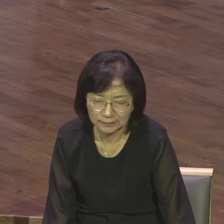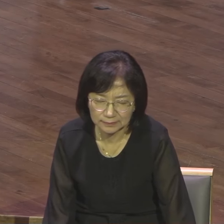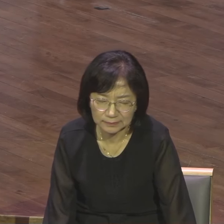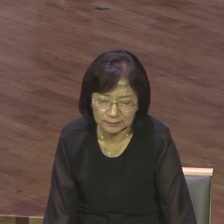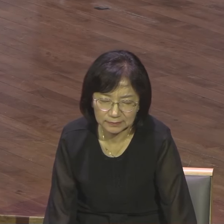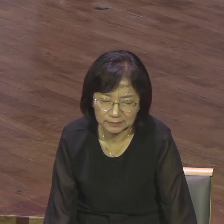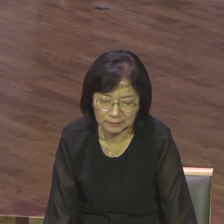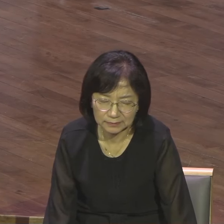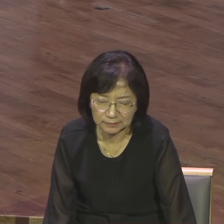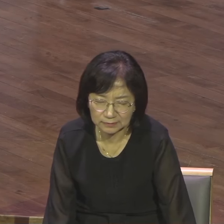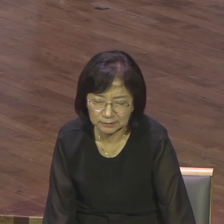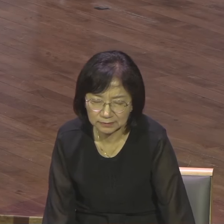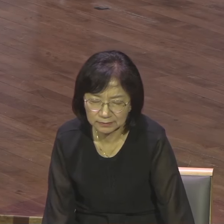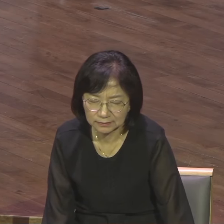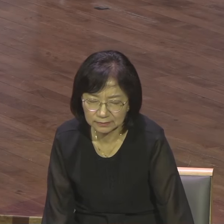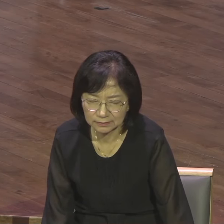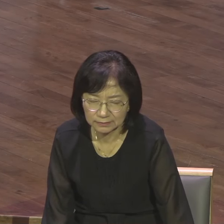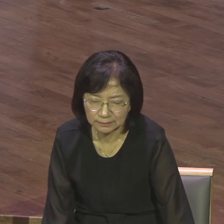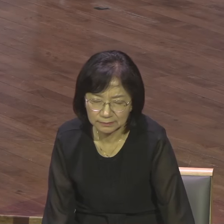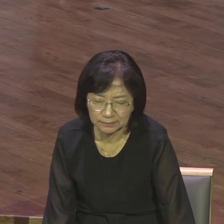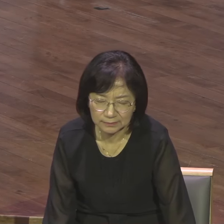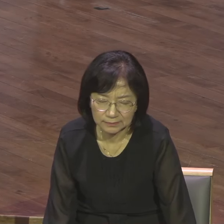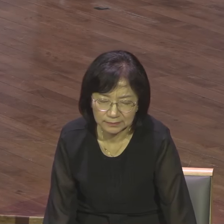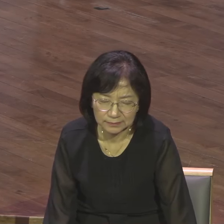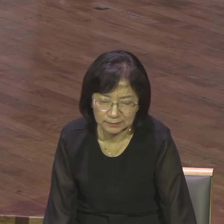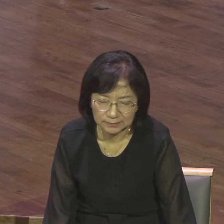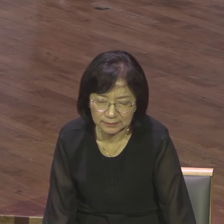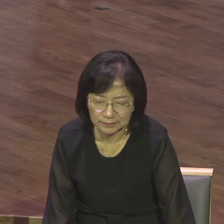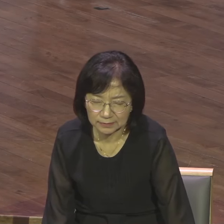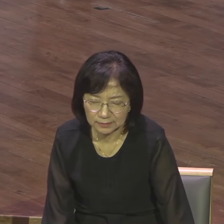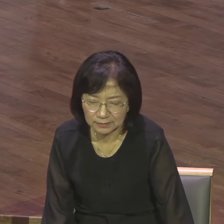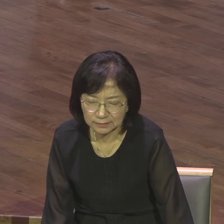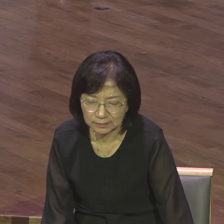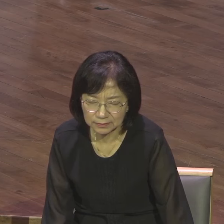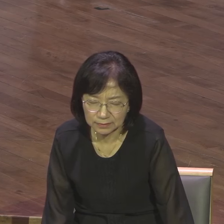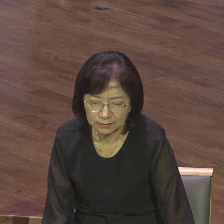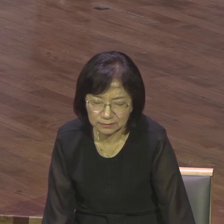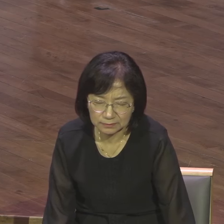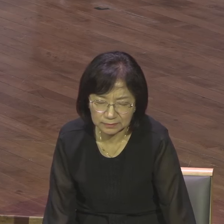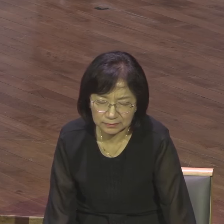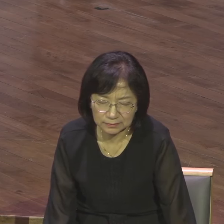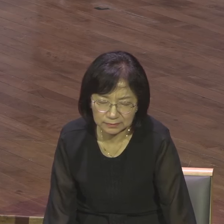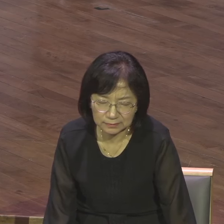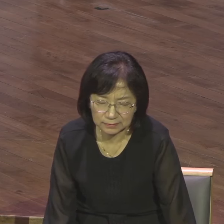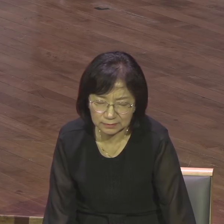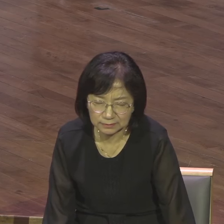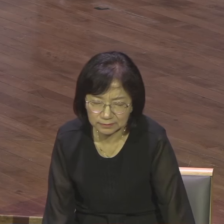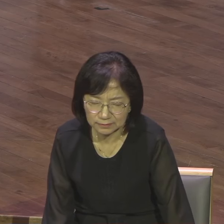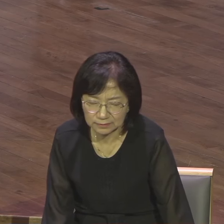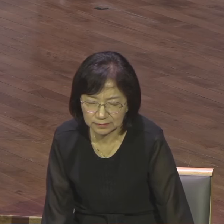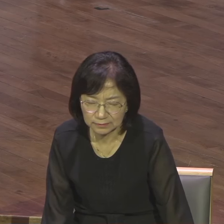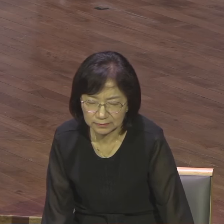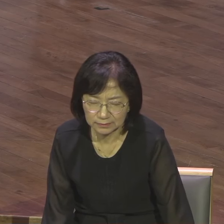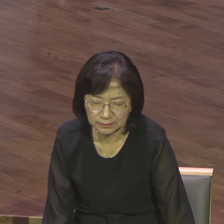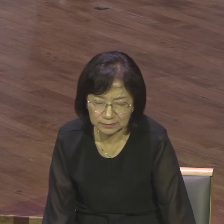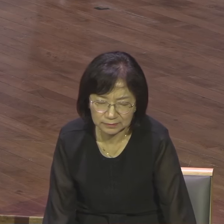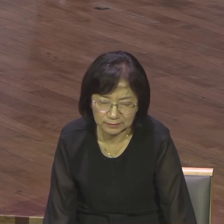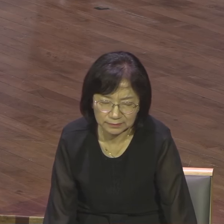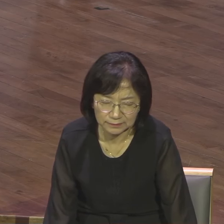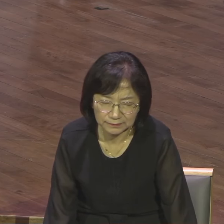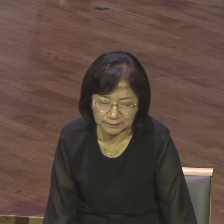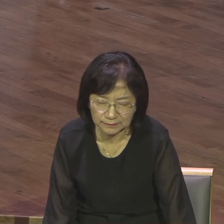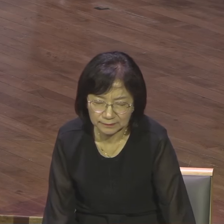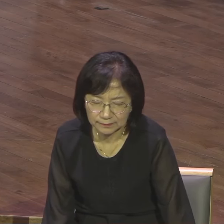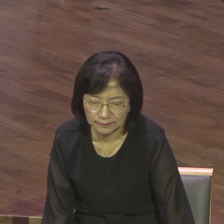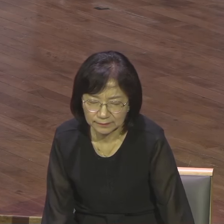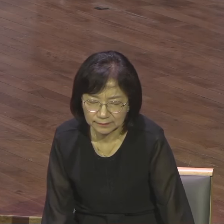하나님께 순종하면서 하나님 앞에서 참으로 주님을 깨어 기도하면서 날마다 하나님의 나라를 환경을